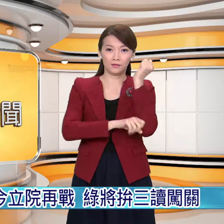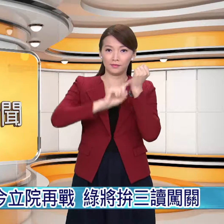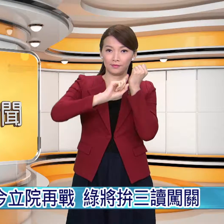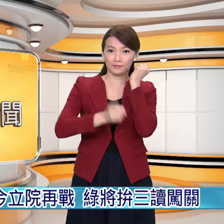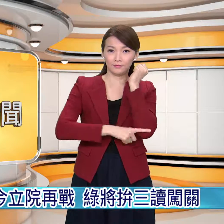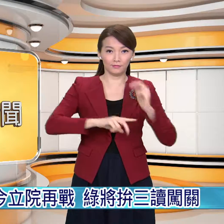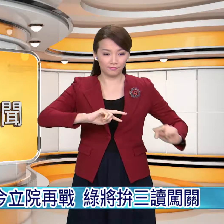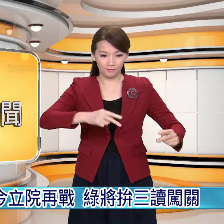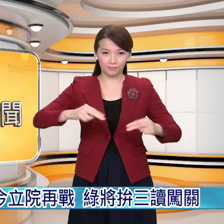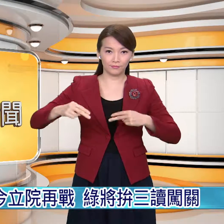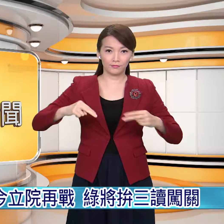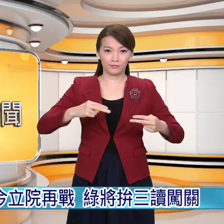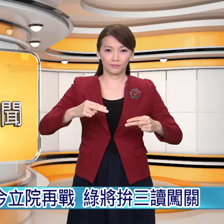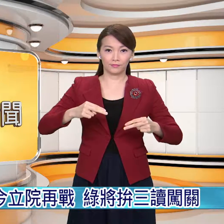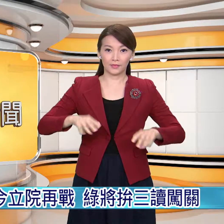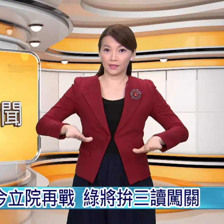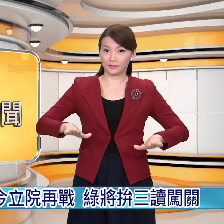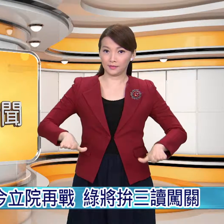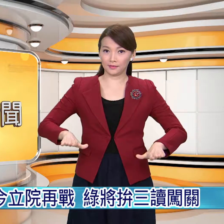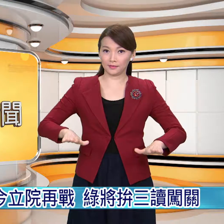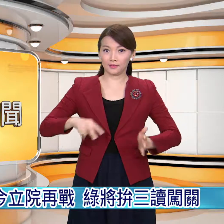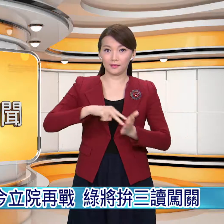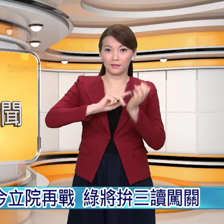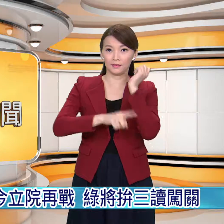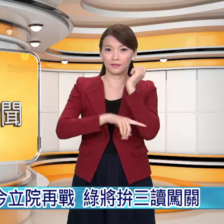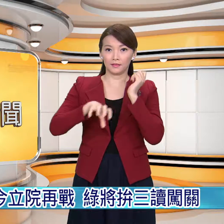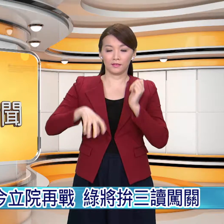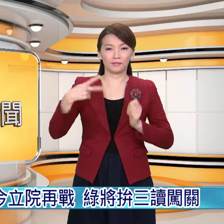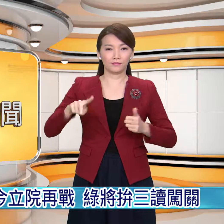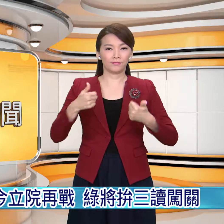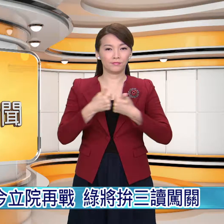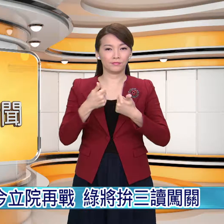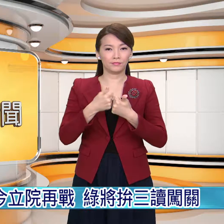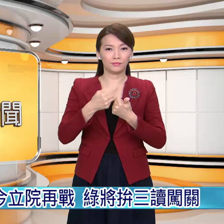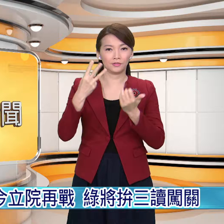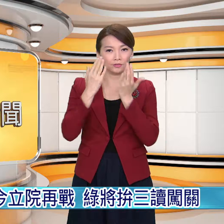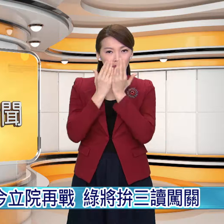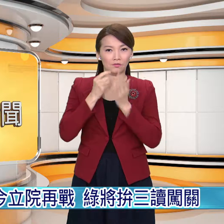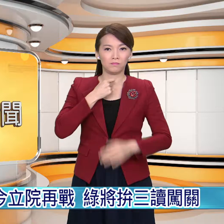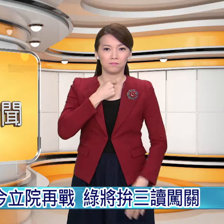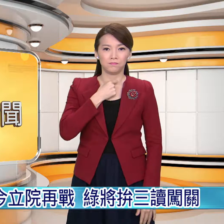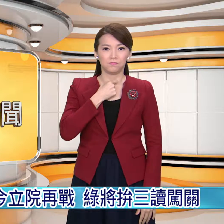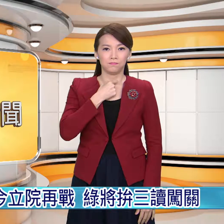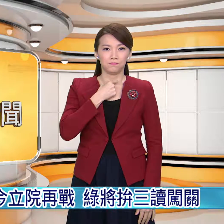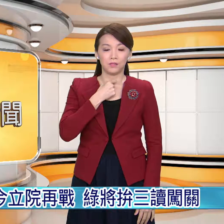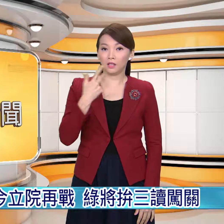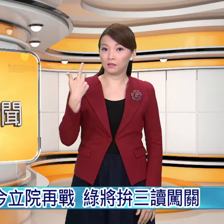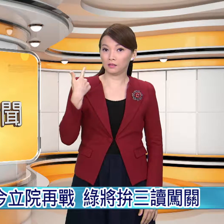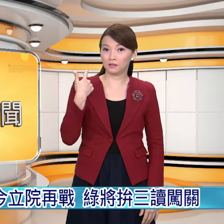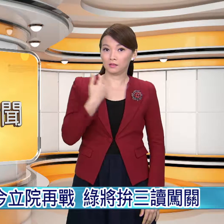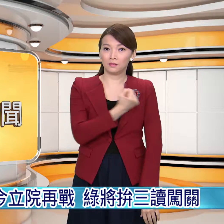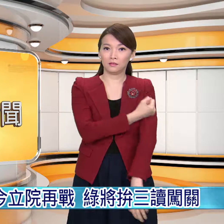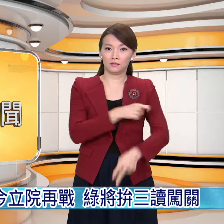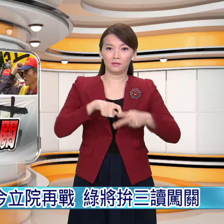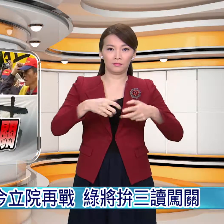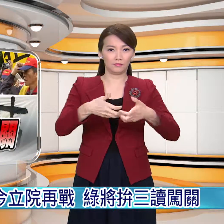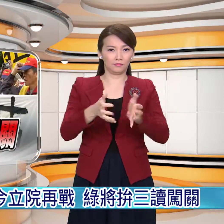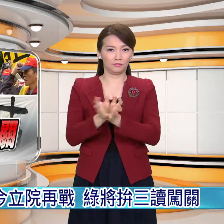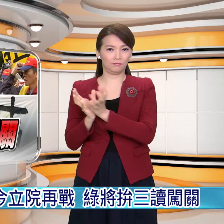劳基法修法，今天在立法院再拼三读过关。上周劳工团